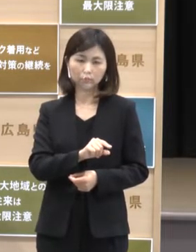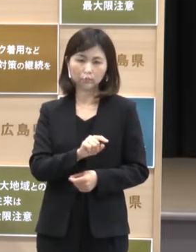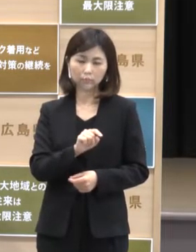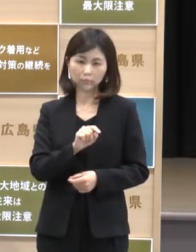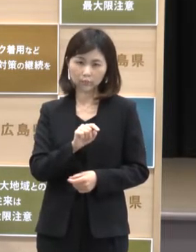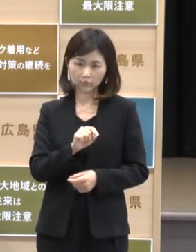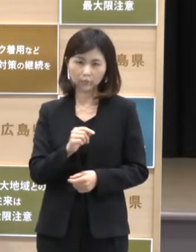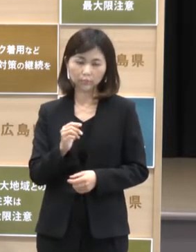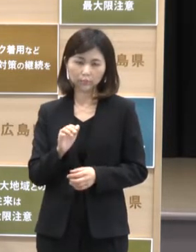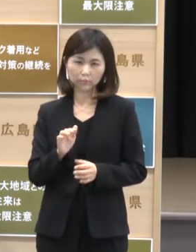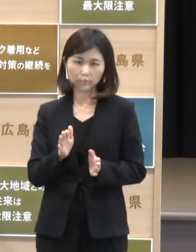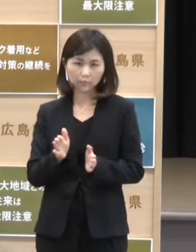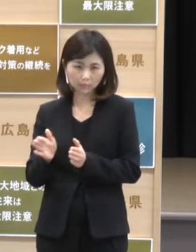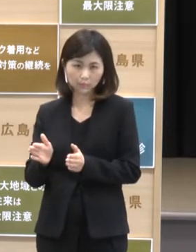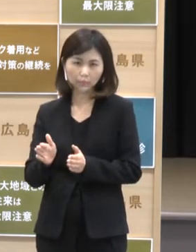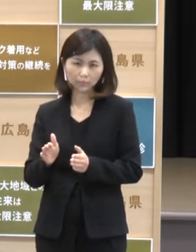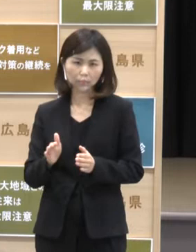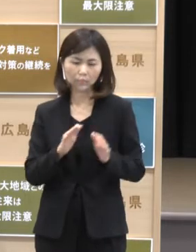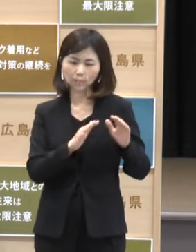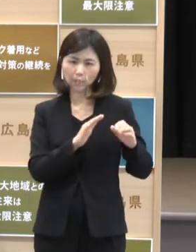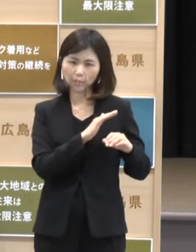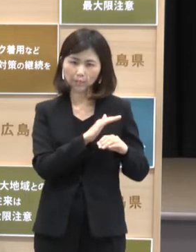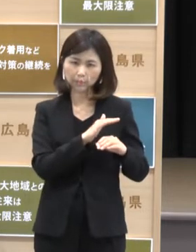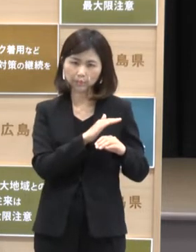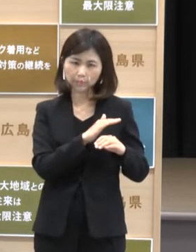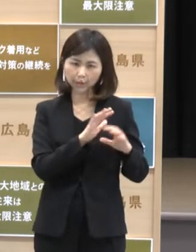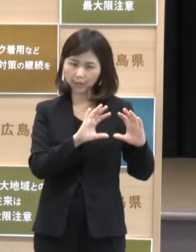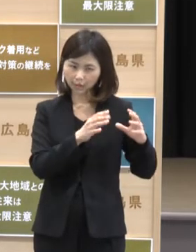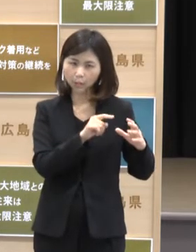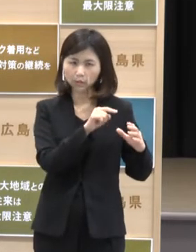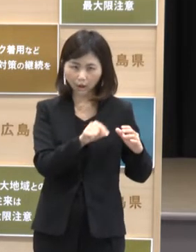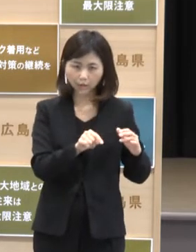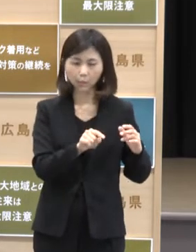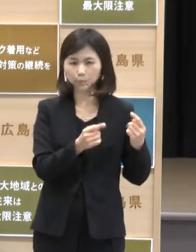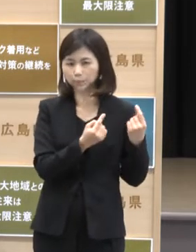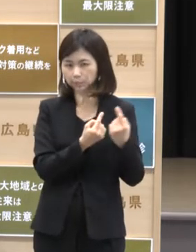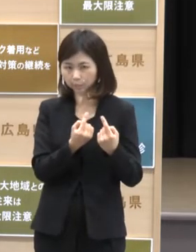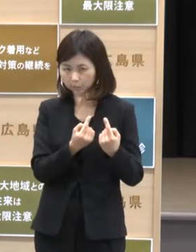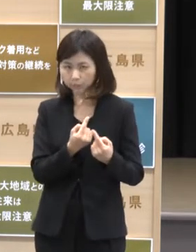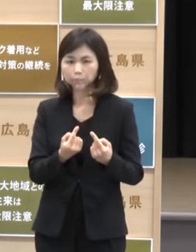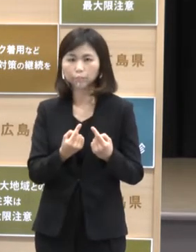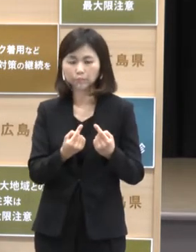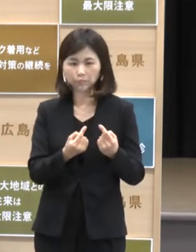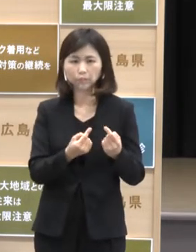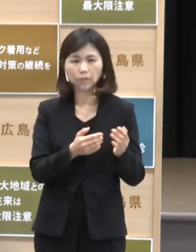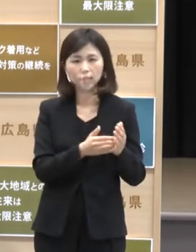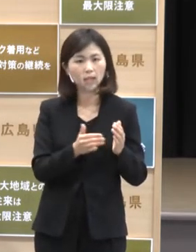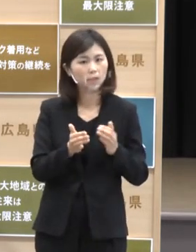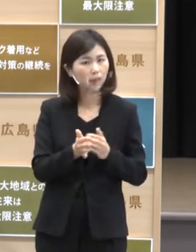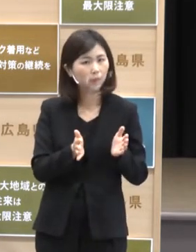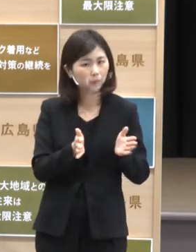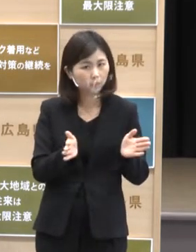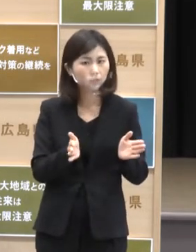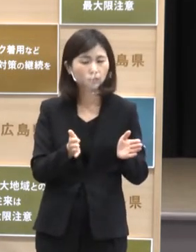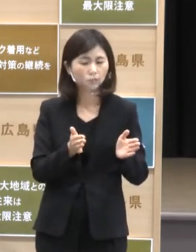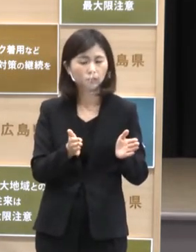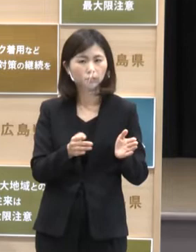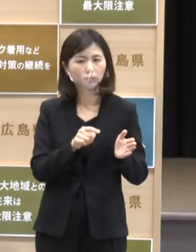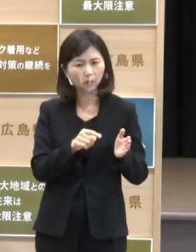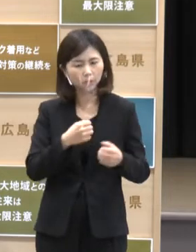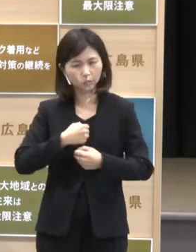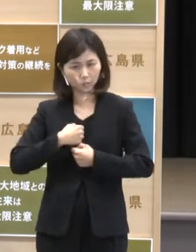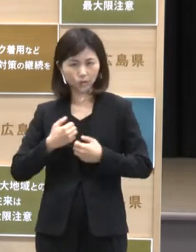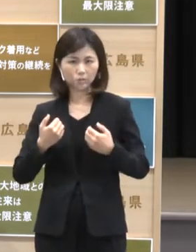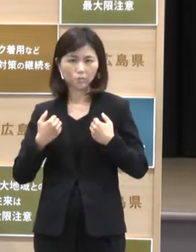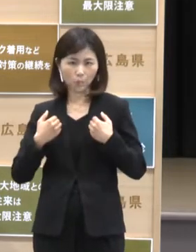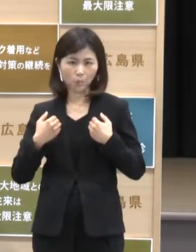まあ、あの一方でこの海外からの入国制限の緩和っていうのもあったりしてですね、まあ、今後注意しなければいけないということはあると思うん